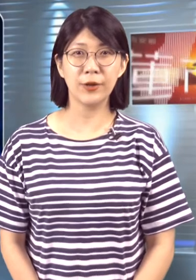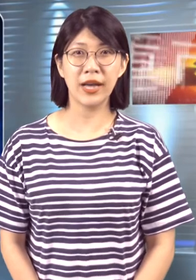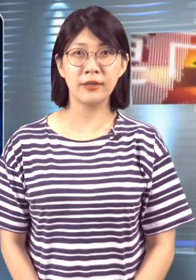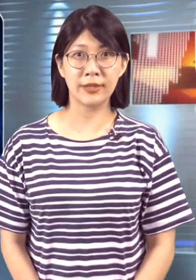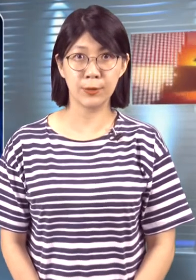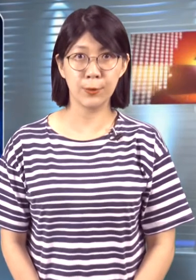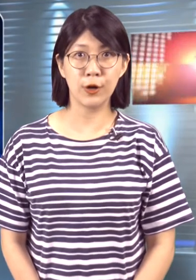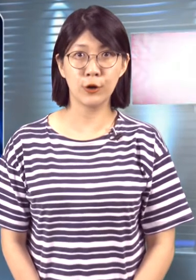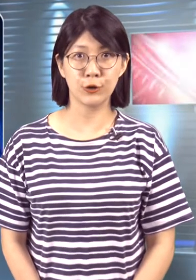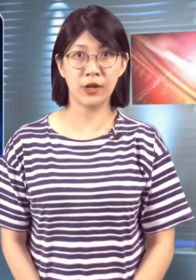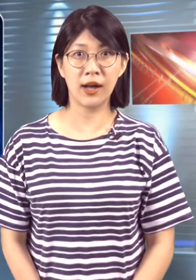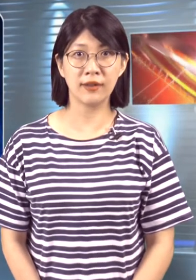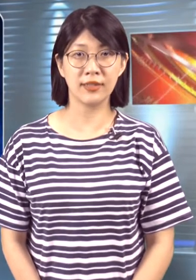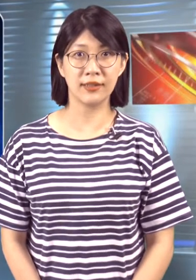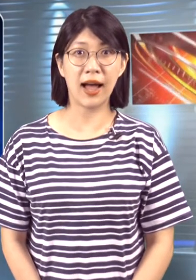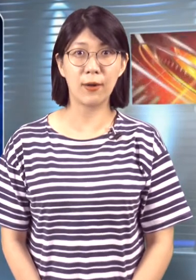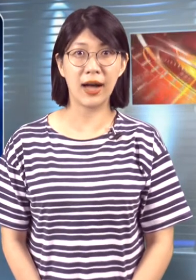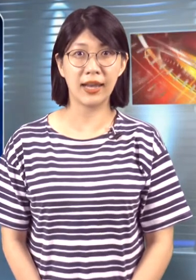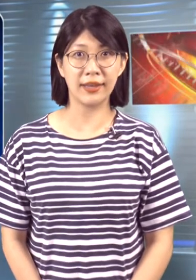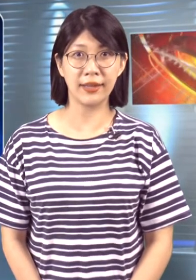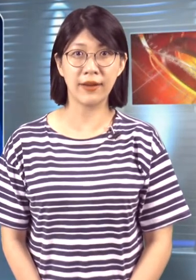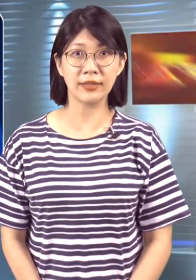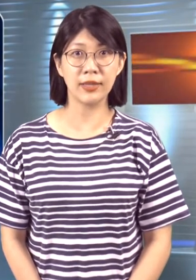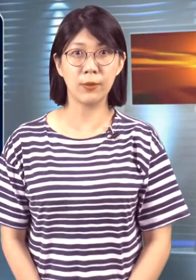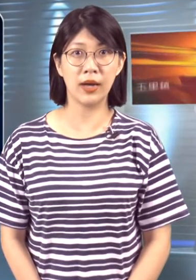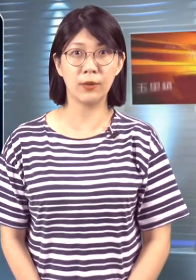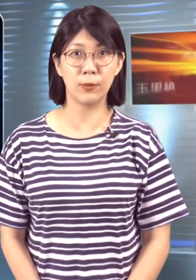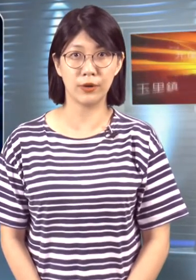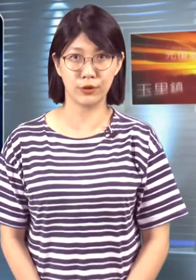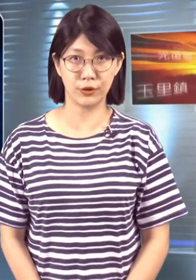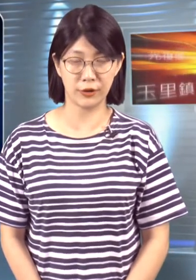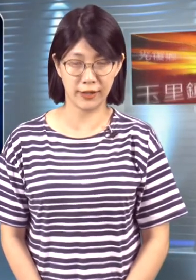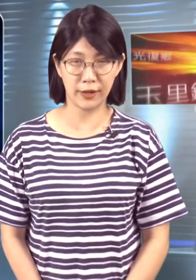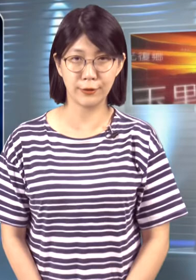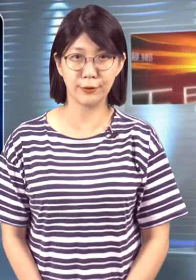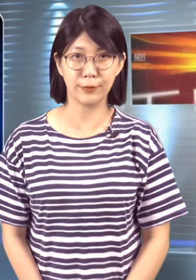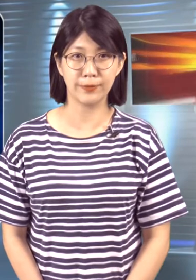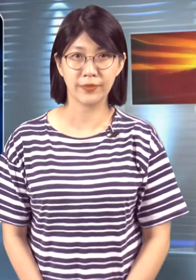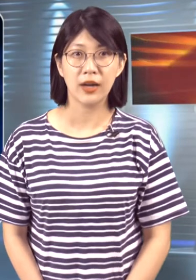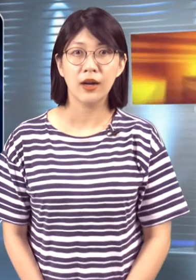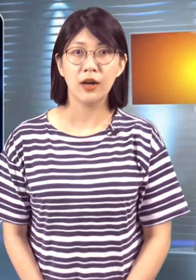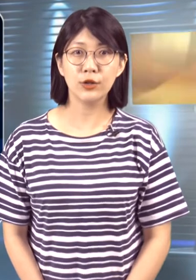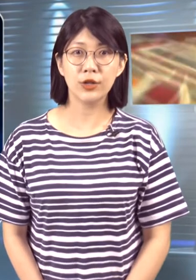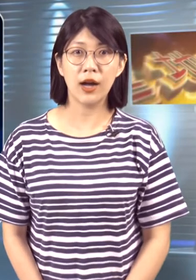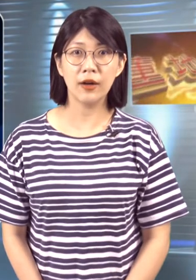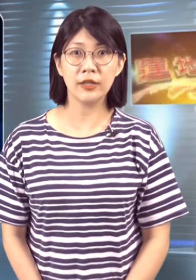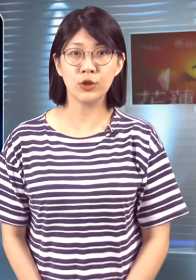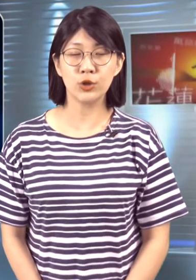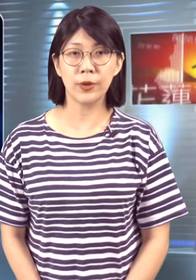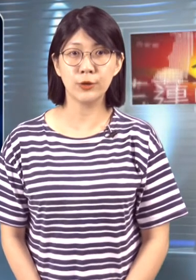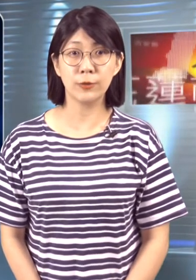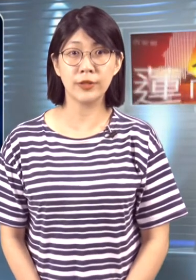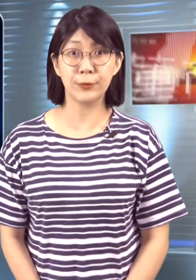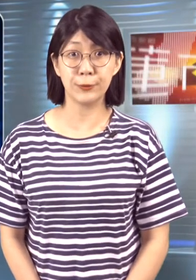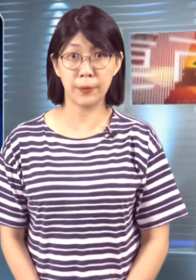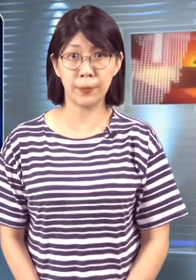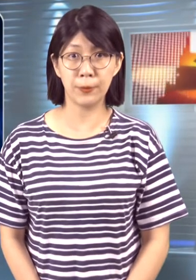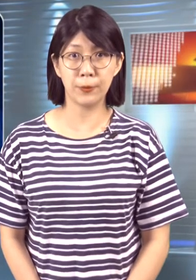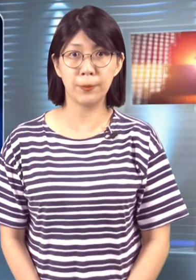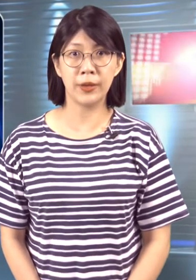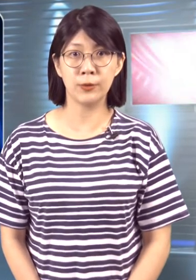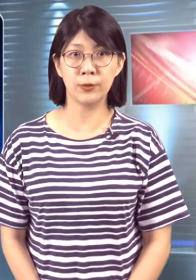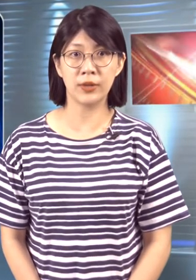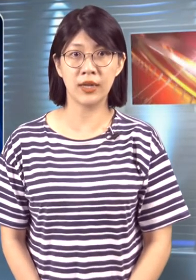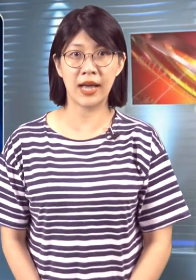你好，欢迎收看4月22号的大花莲地方新闻，我是陈燕汝。22号，疫情指挥中心宣